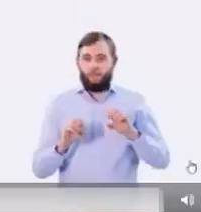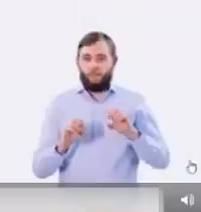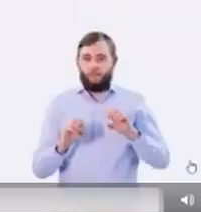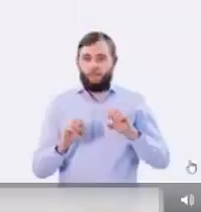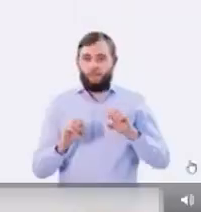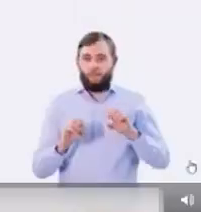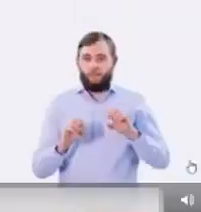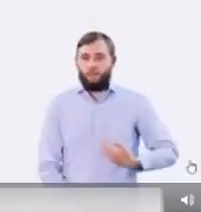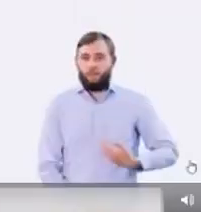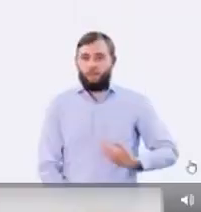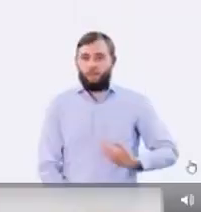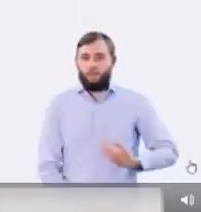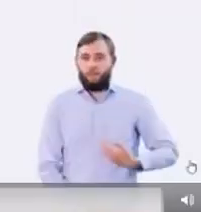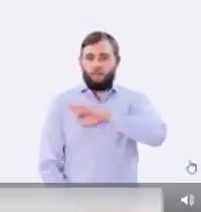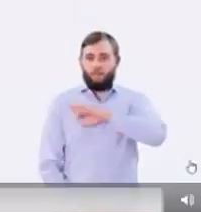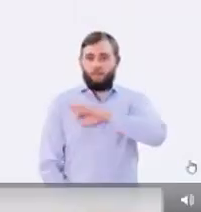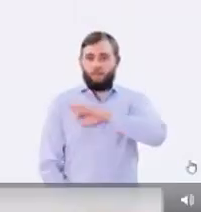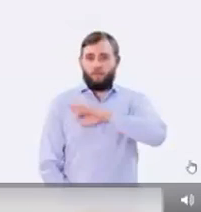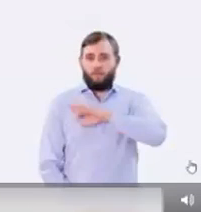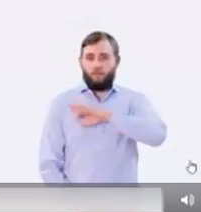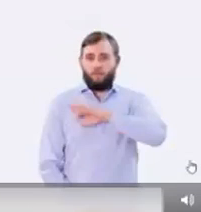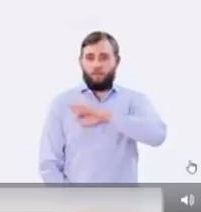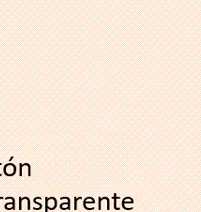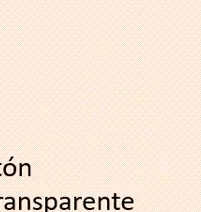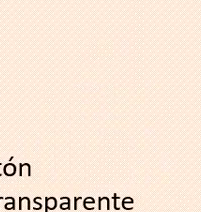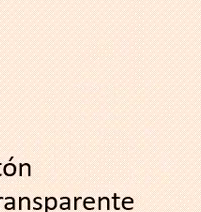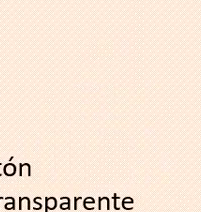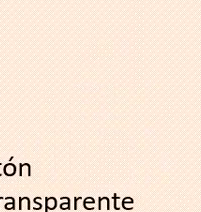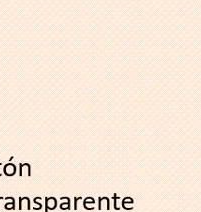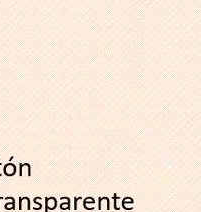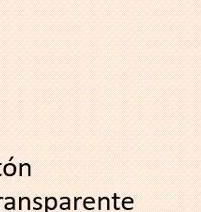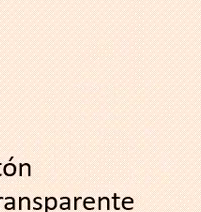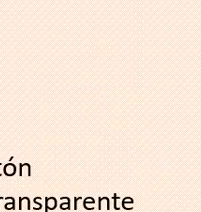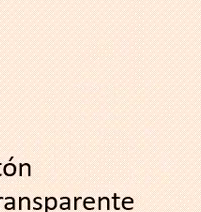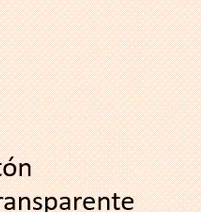Ministerio de Educación, Gobierno de Chile. Yeah.